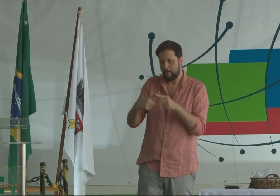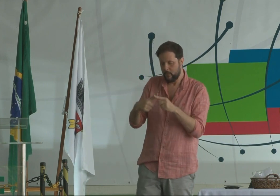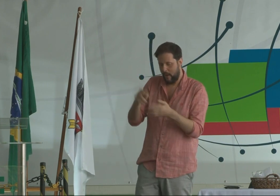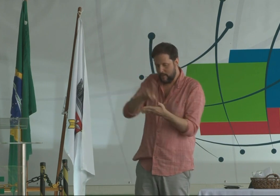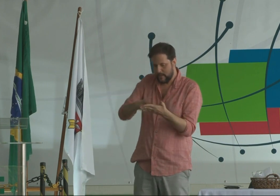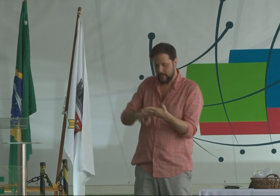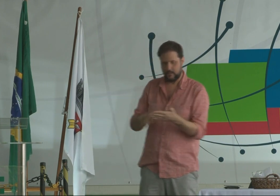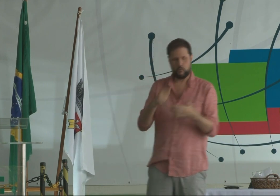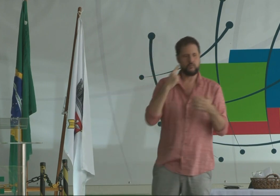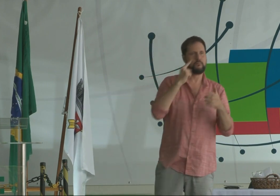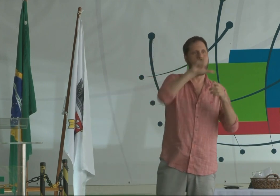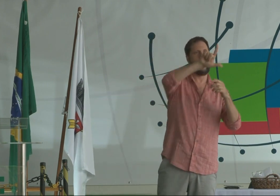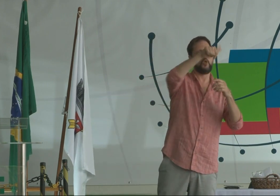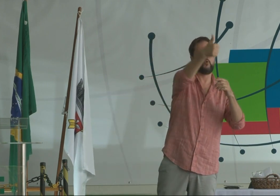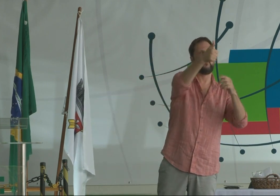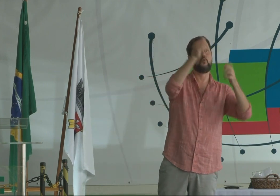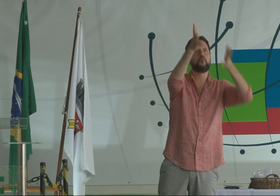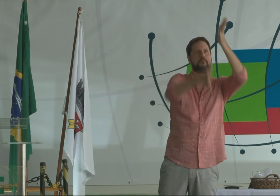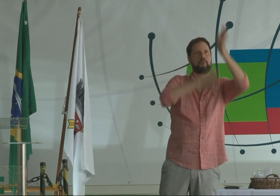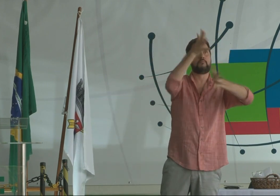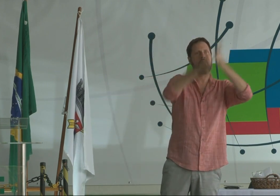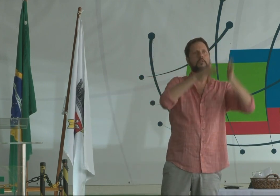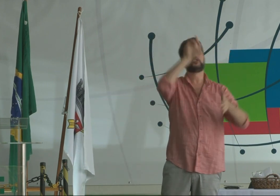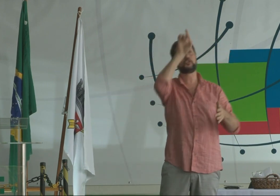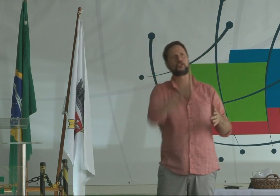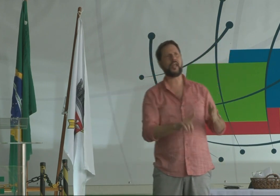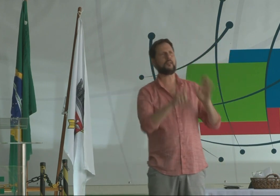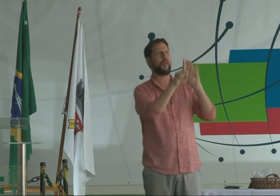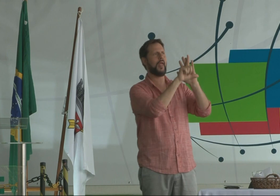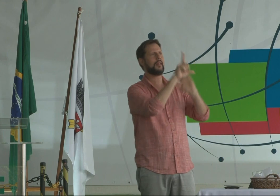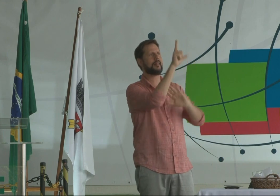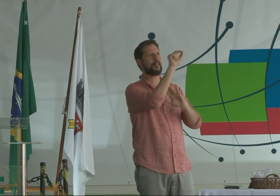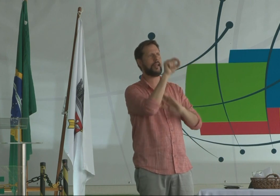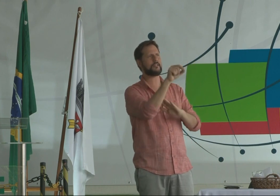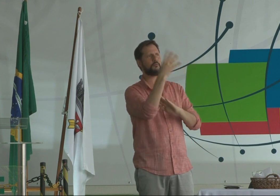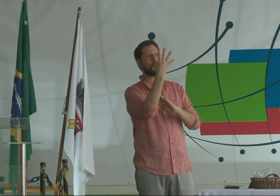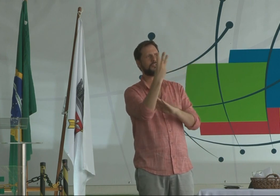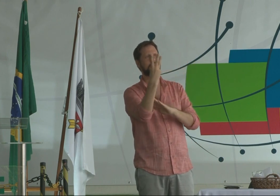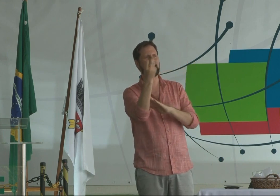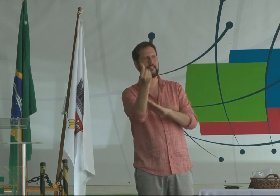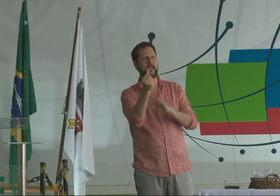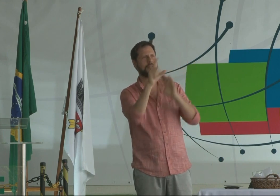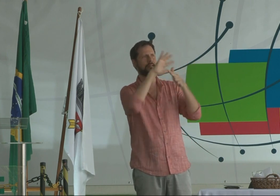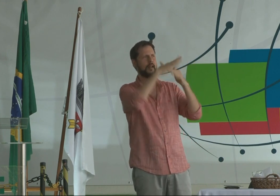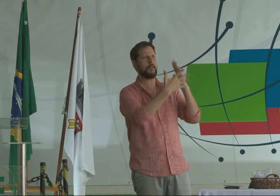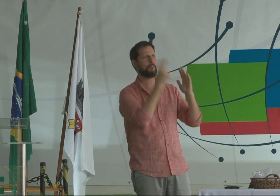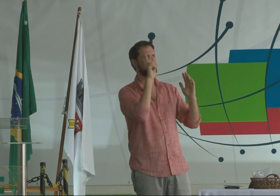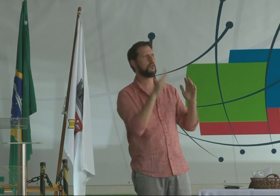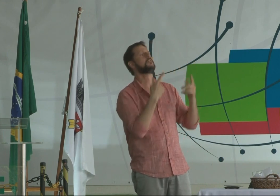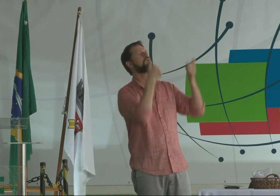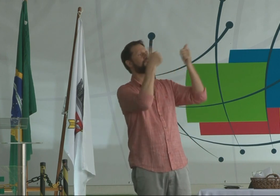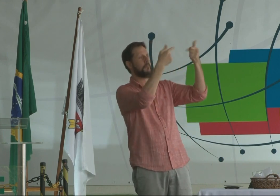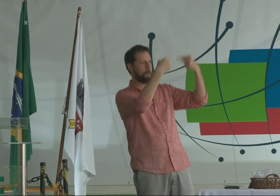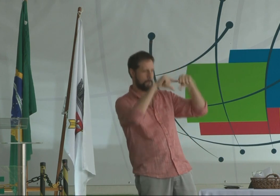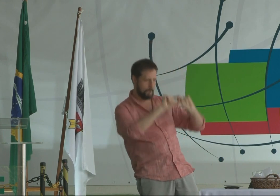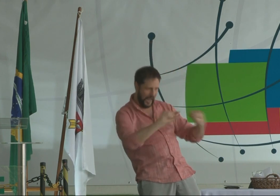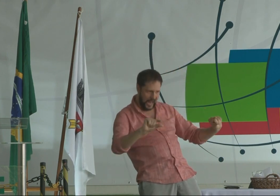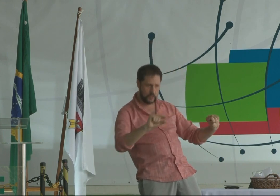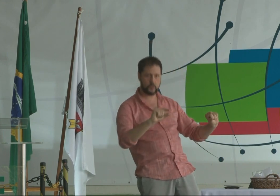mais adequada em relação à escrita dos públicos na redação, por exemplo, porque ele entende que a lei é segura de seu direito linguístico, que o português é o L2,